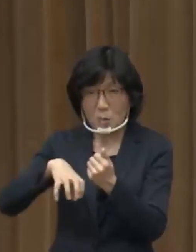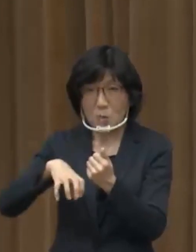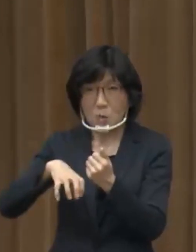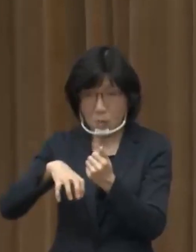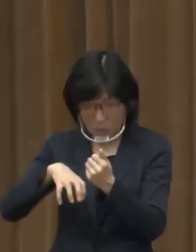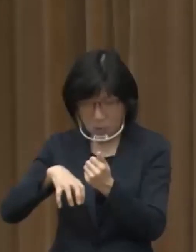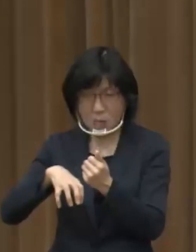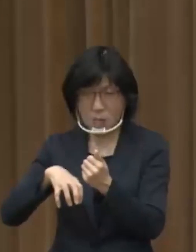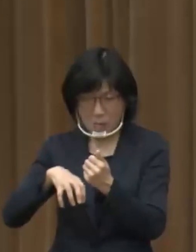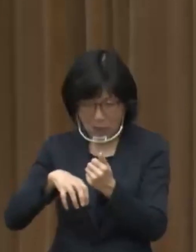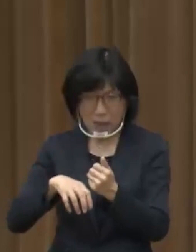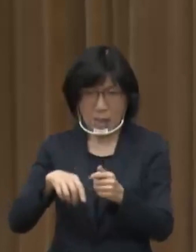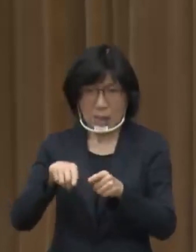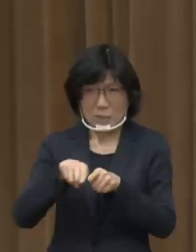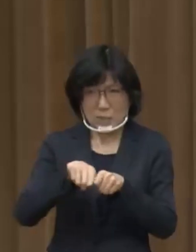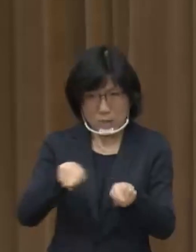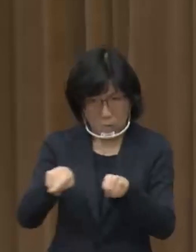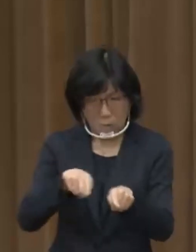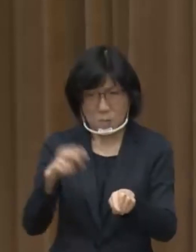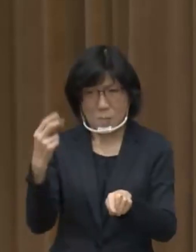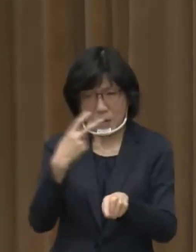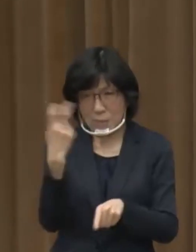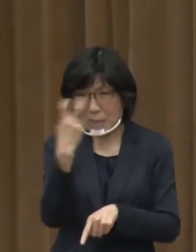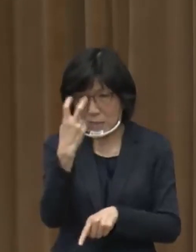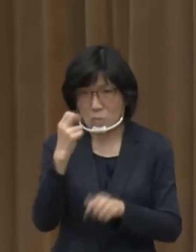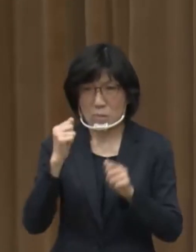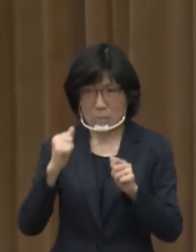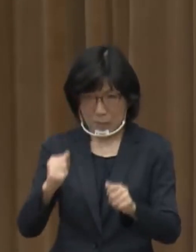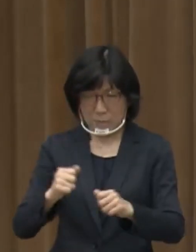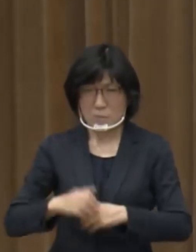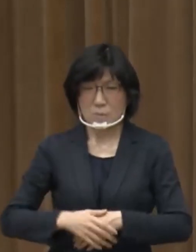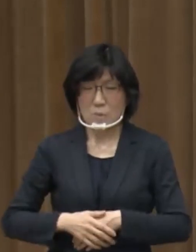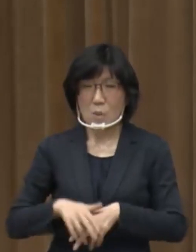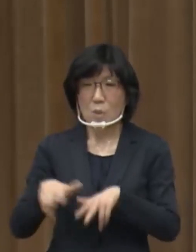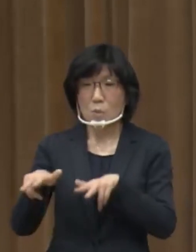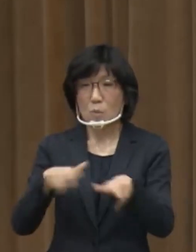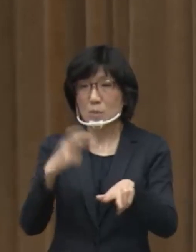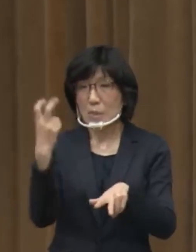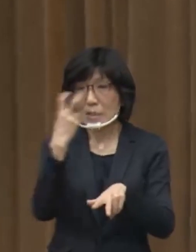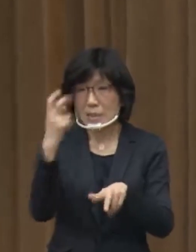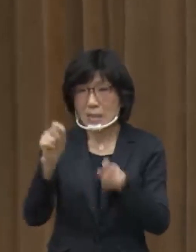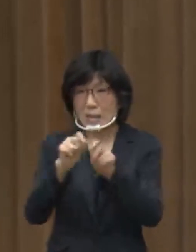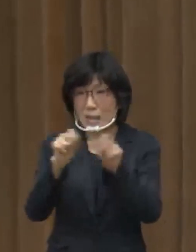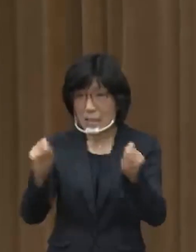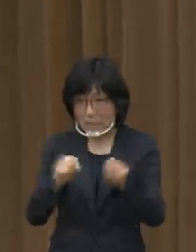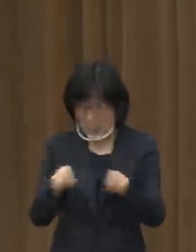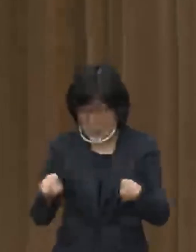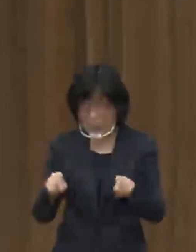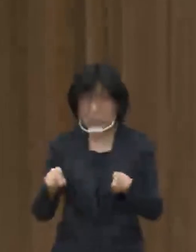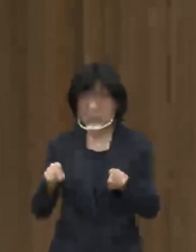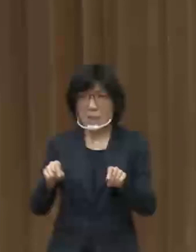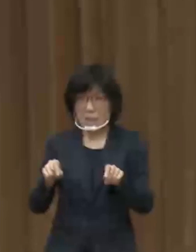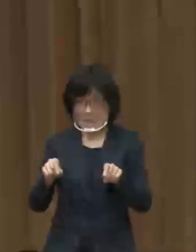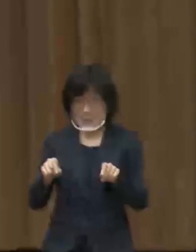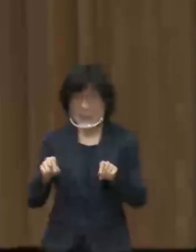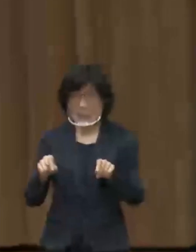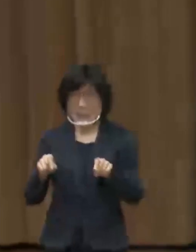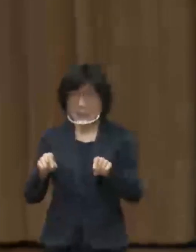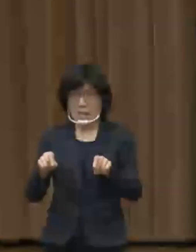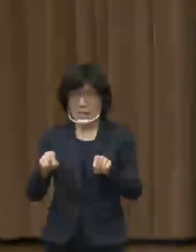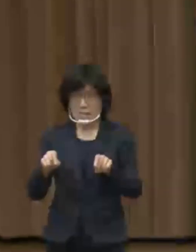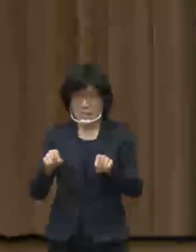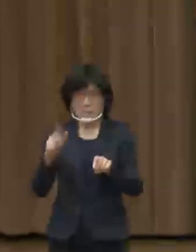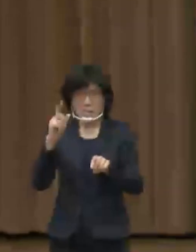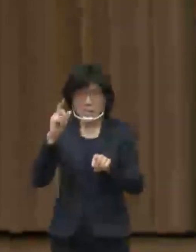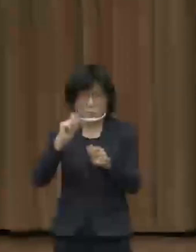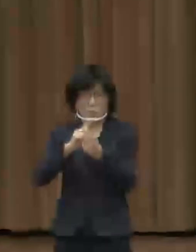特定して行政検査を行います。行政検査の結果が陰性であった場合でも濃厚接触者